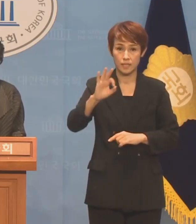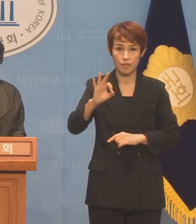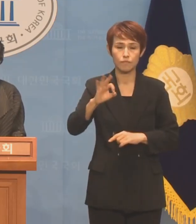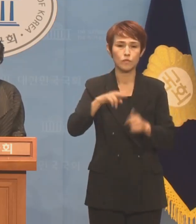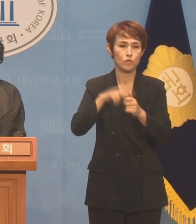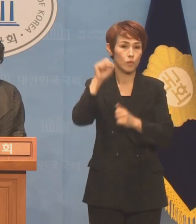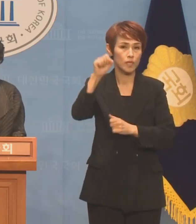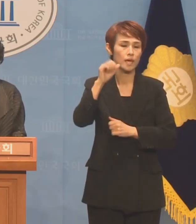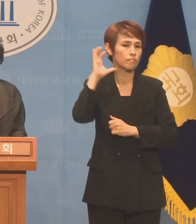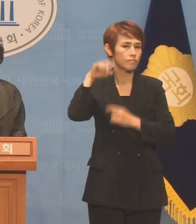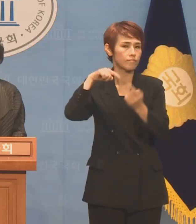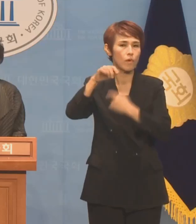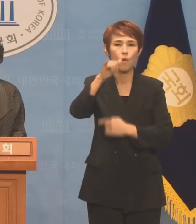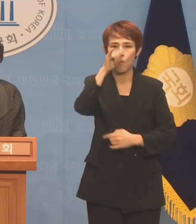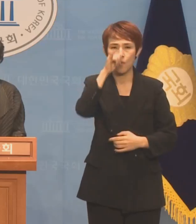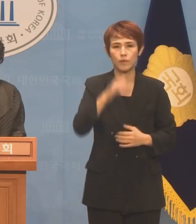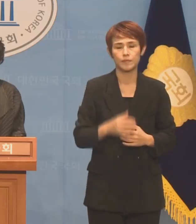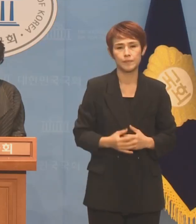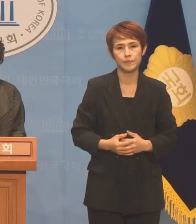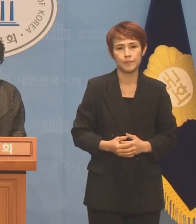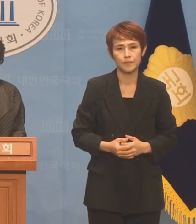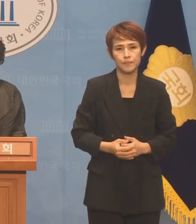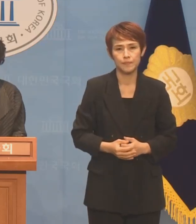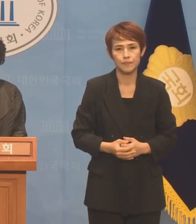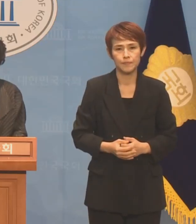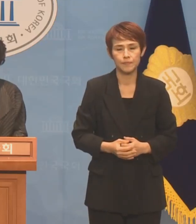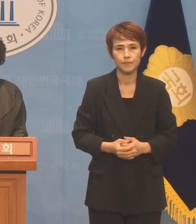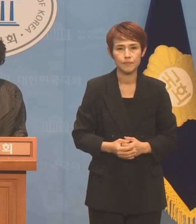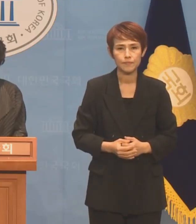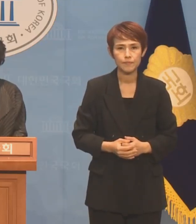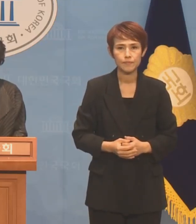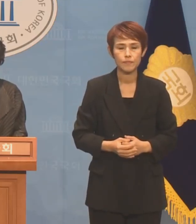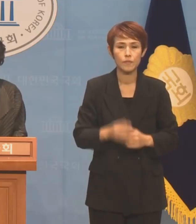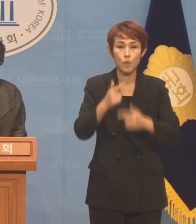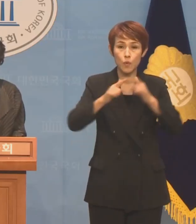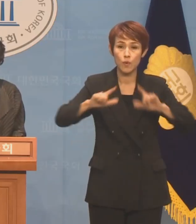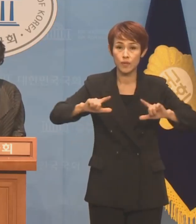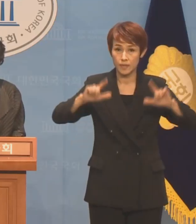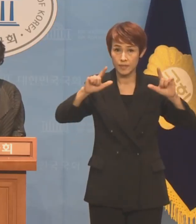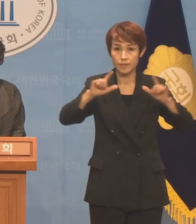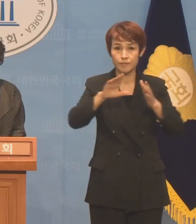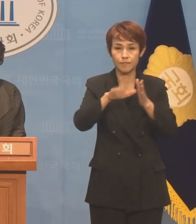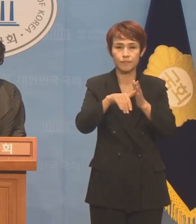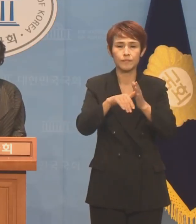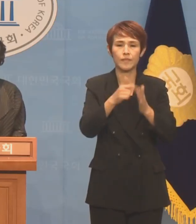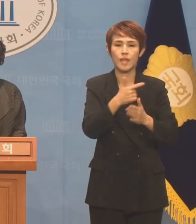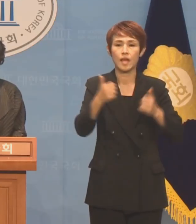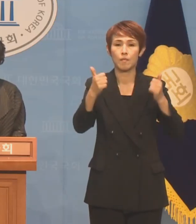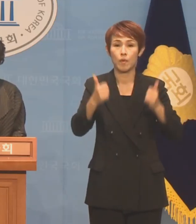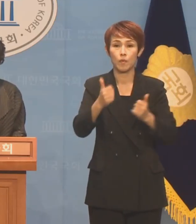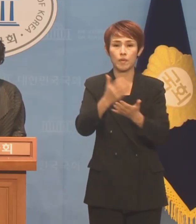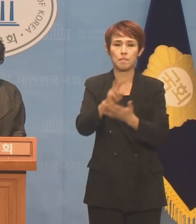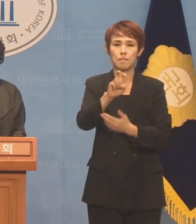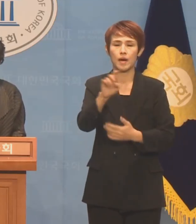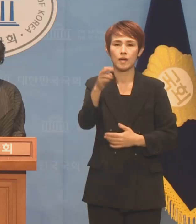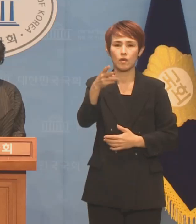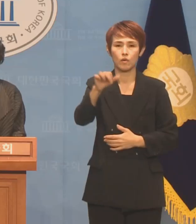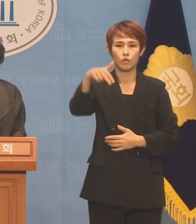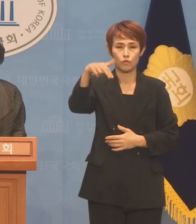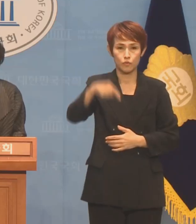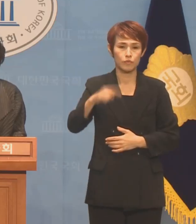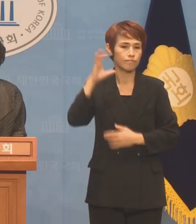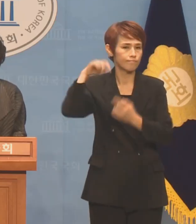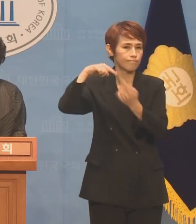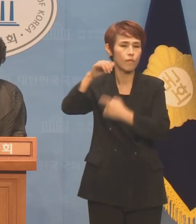후보자 인사청문회가 진행될 예정입니다. 목요일 26일에는 대법관 후보자 마영주